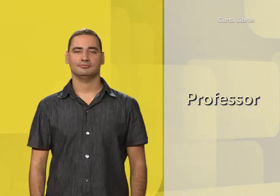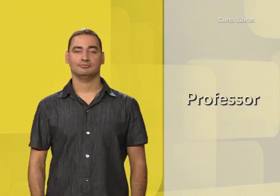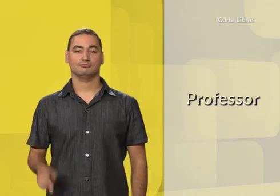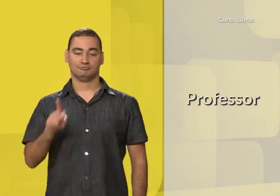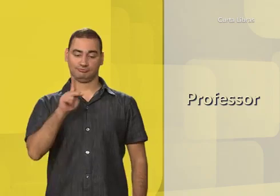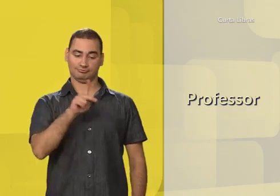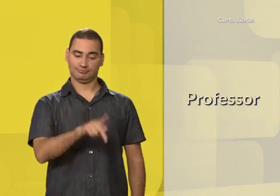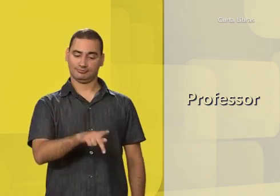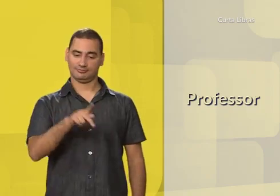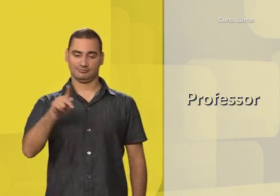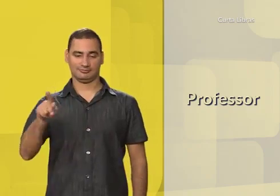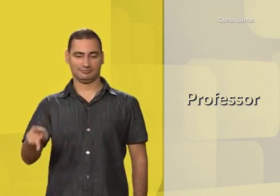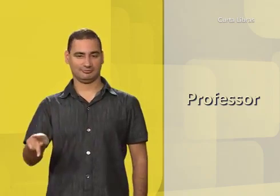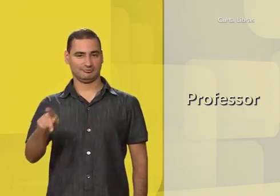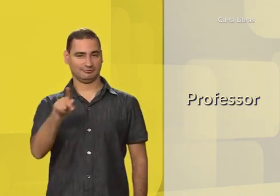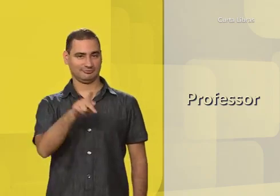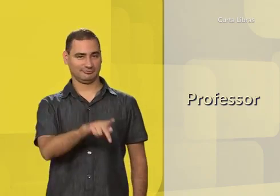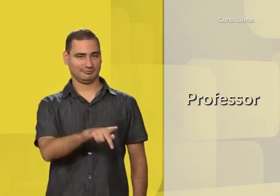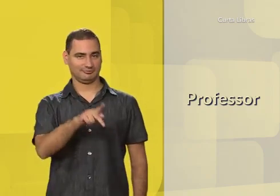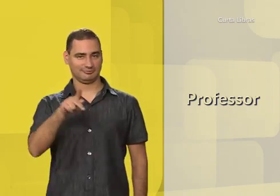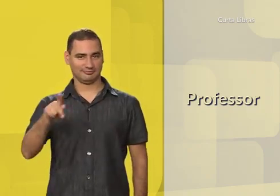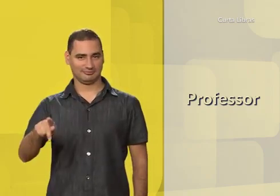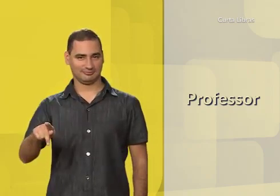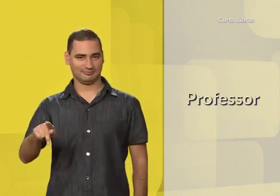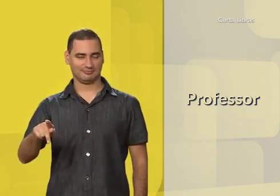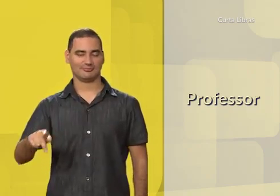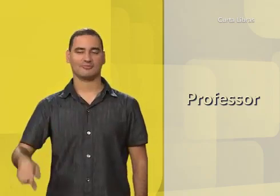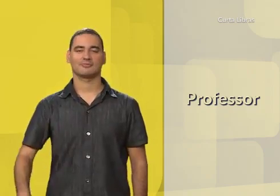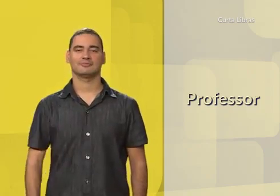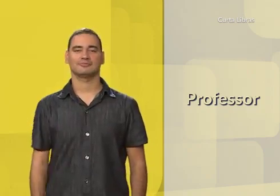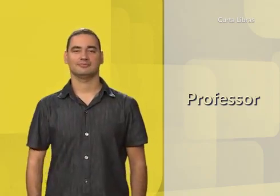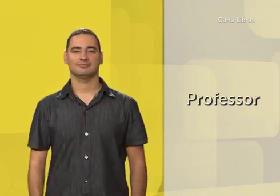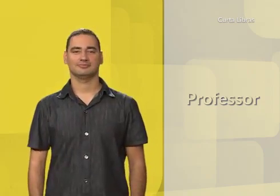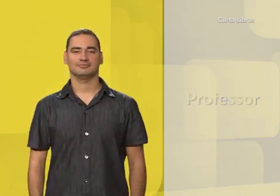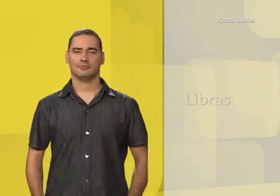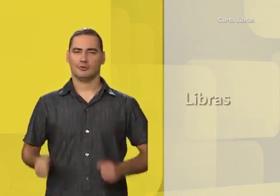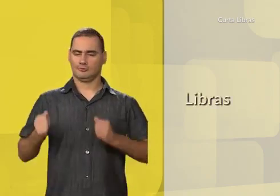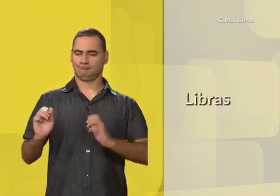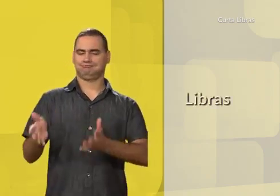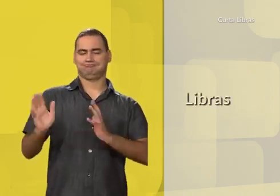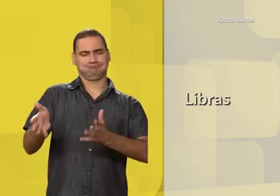Professor. Libras.